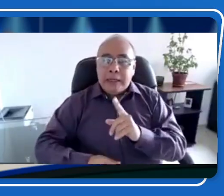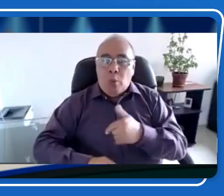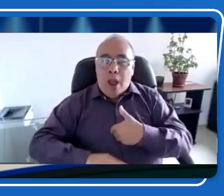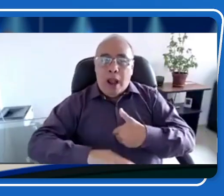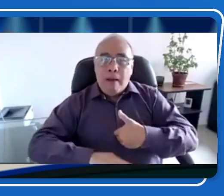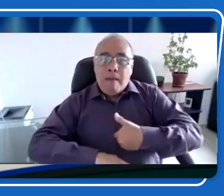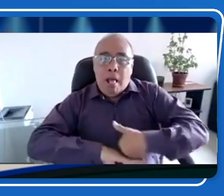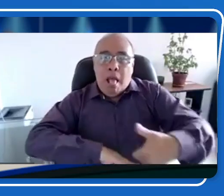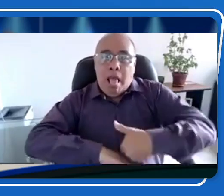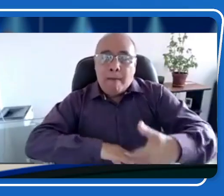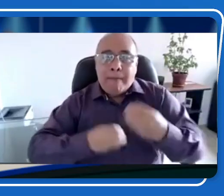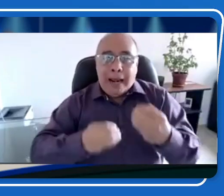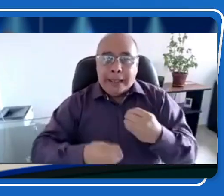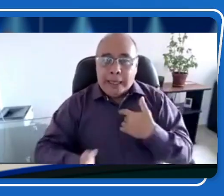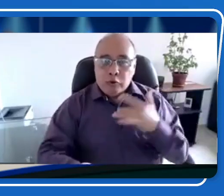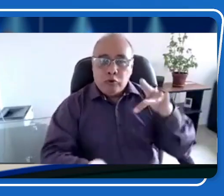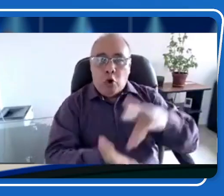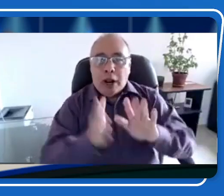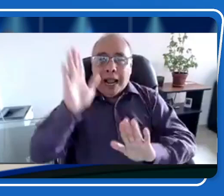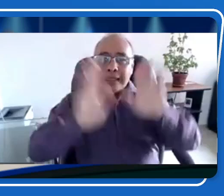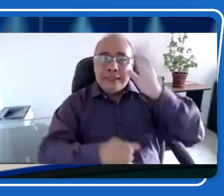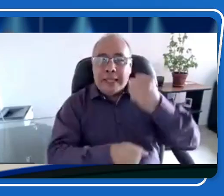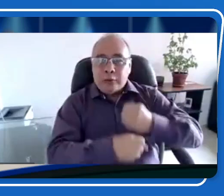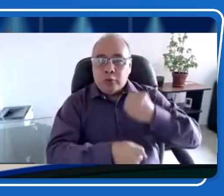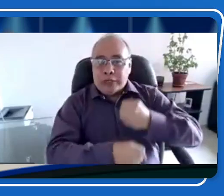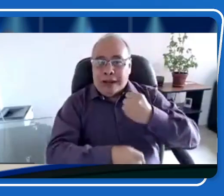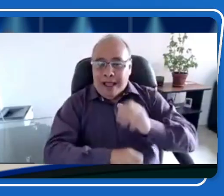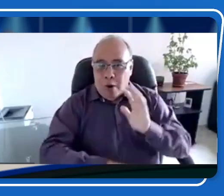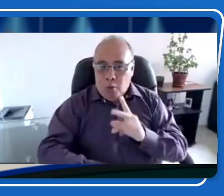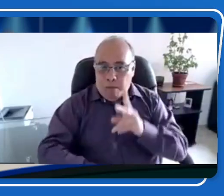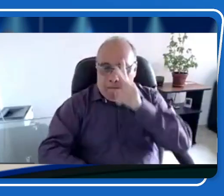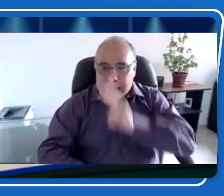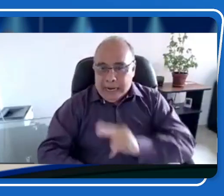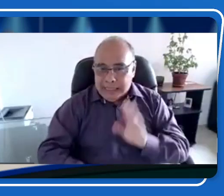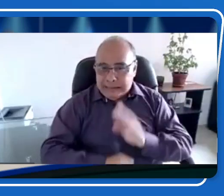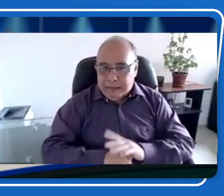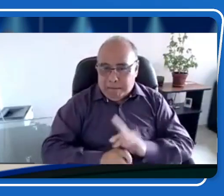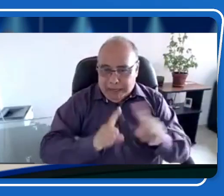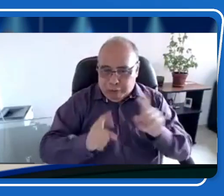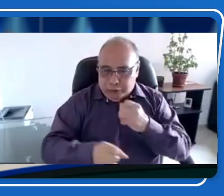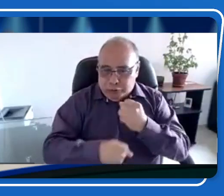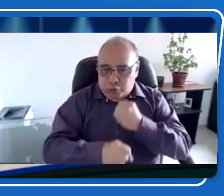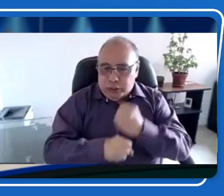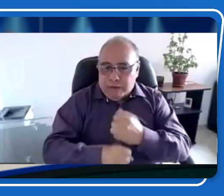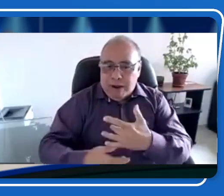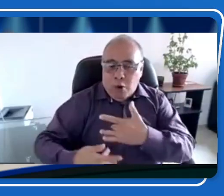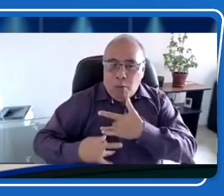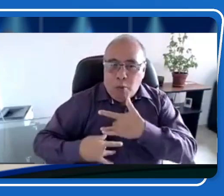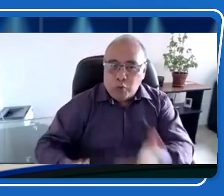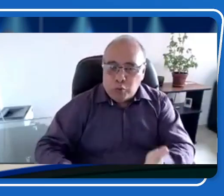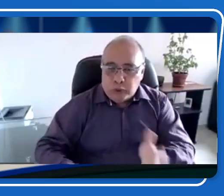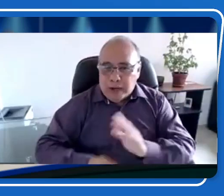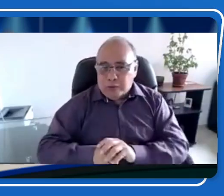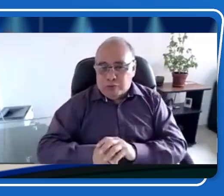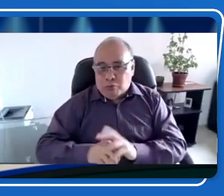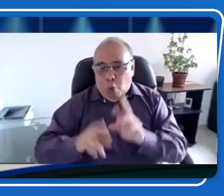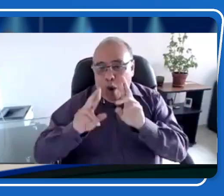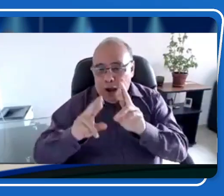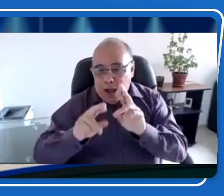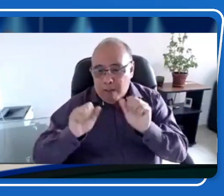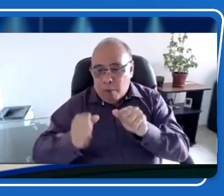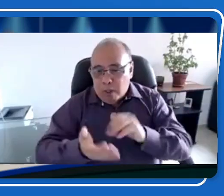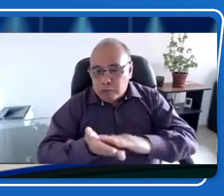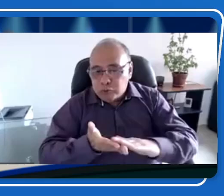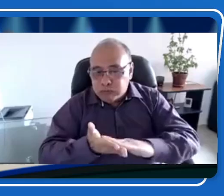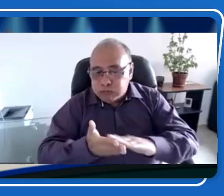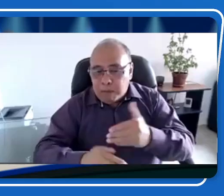montón de cosas, el tiempo que esto requiere, el ser candidato prácticamente ya cuando se elige, es